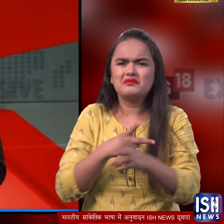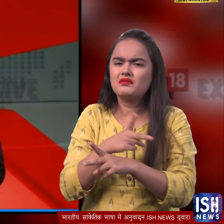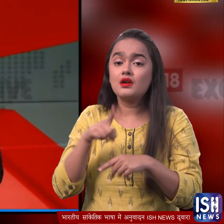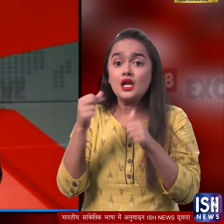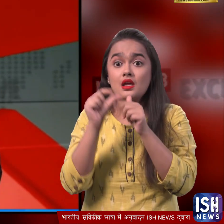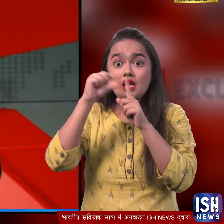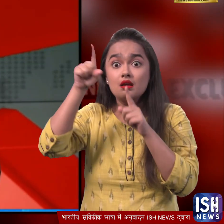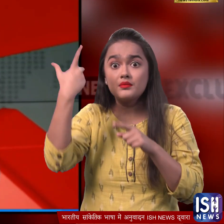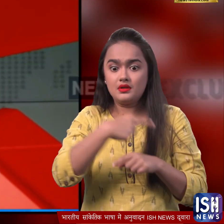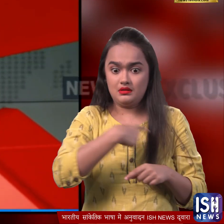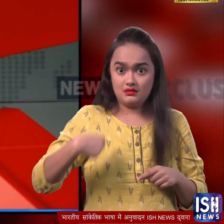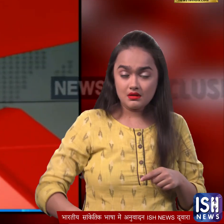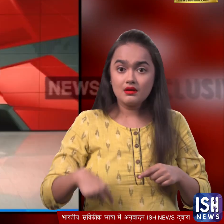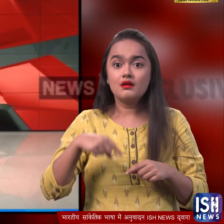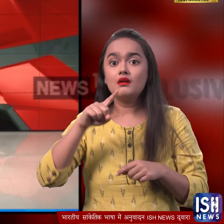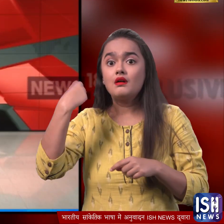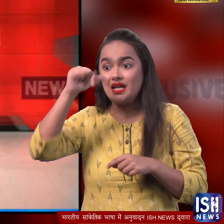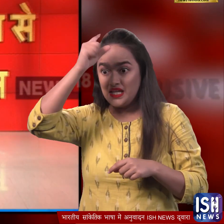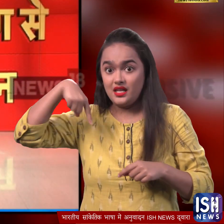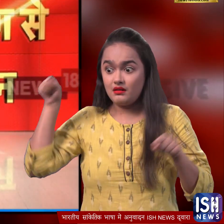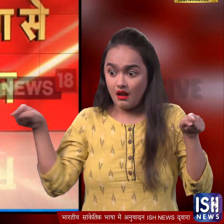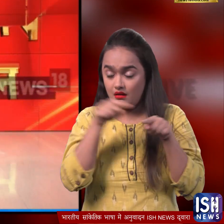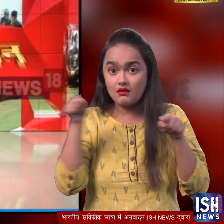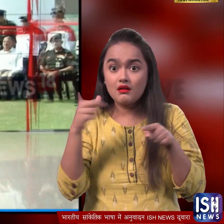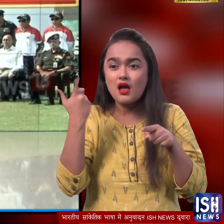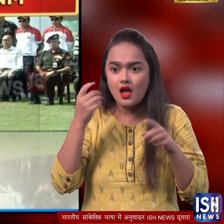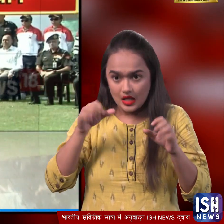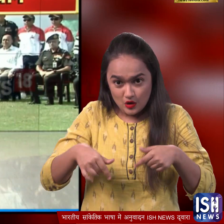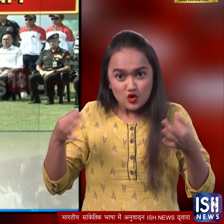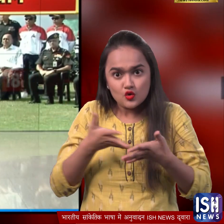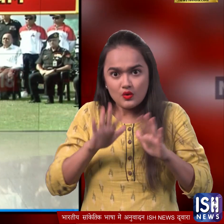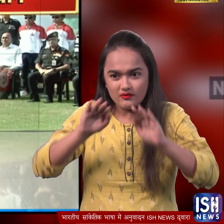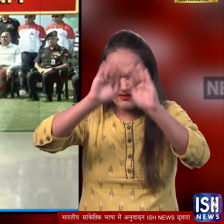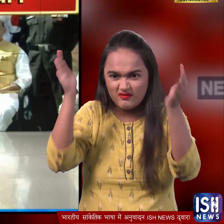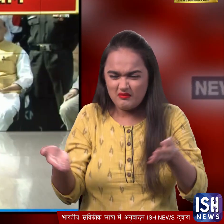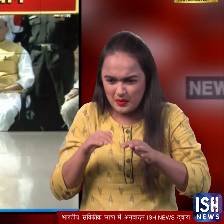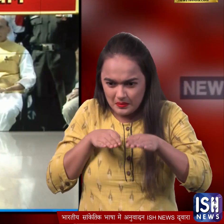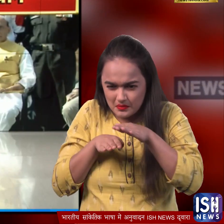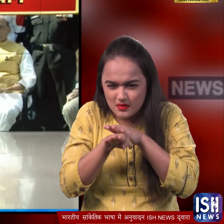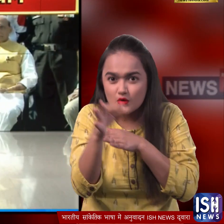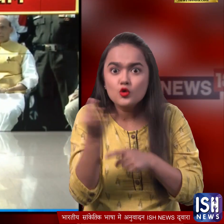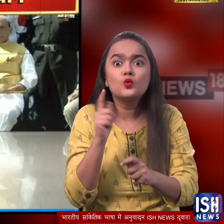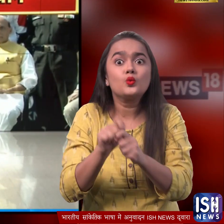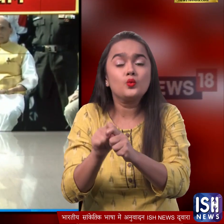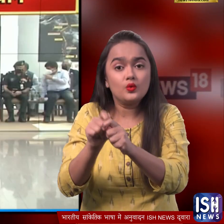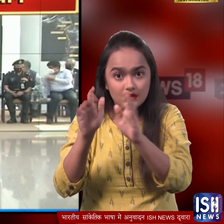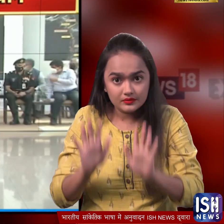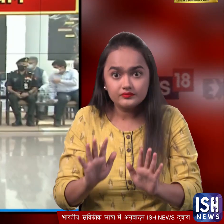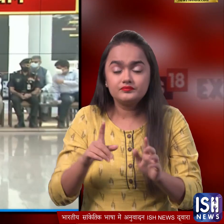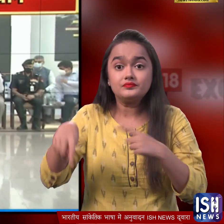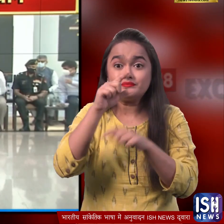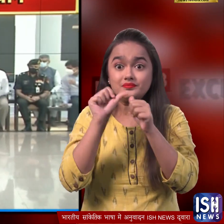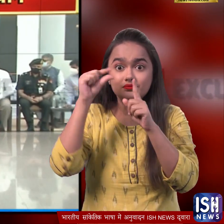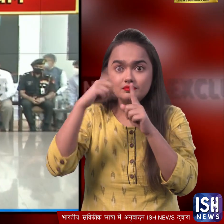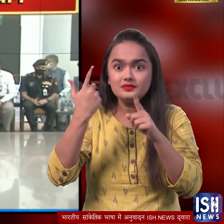वाली भारत और चीन की सीमा तक भारतीय फौज की पहुंच एक सुरंग के बनने से और आसान हो। अरुणाचल प्रदेश के